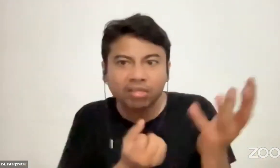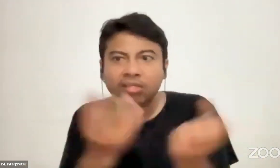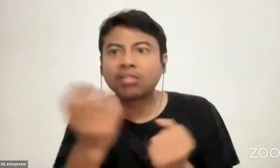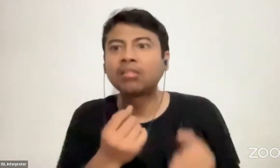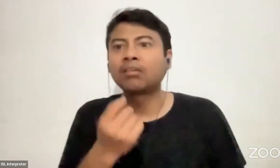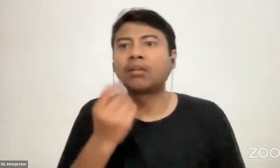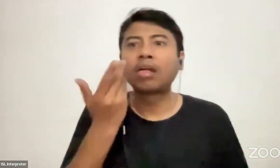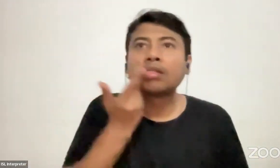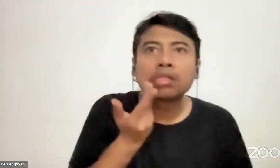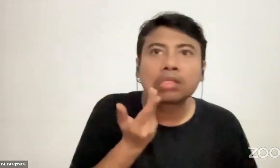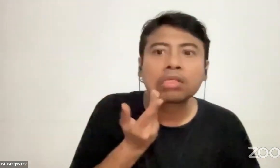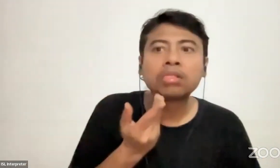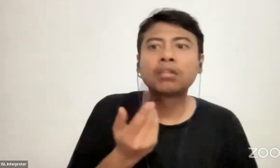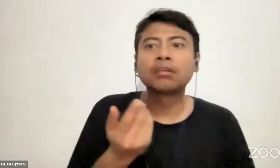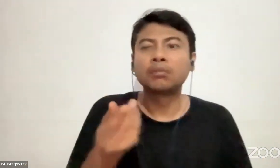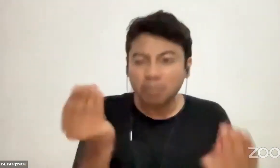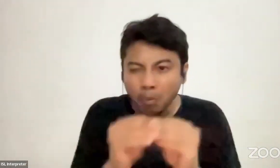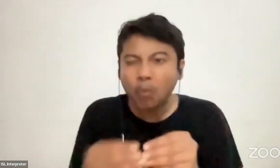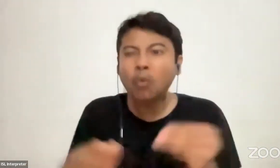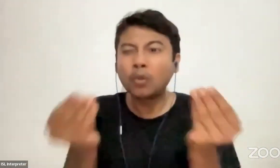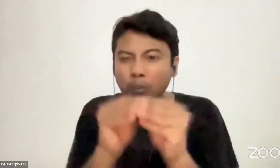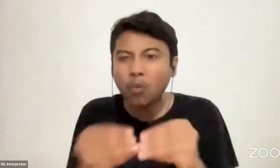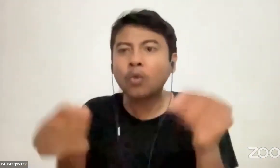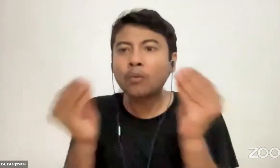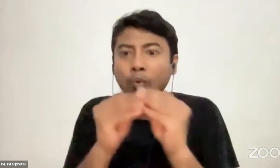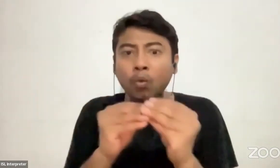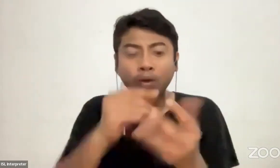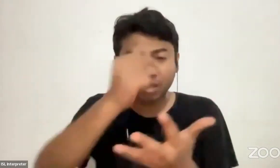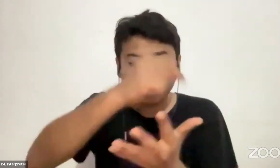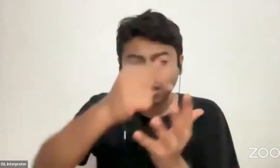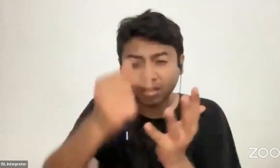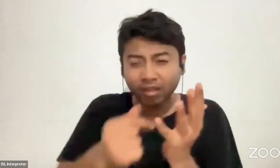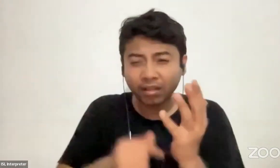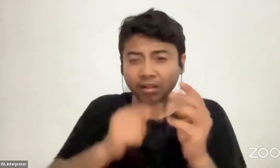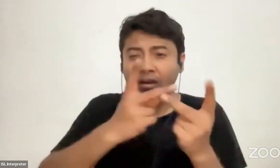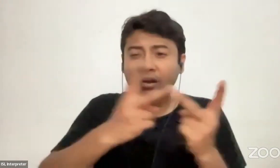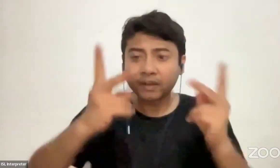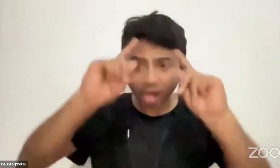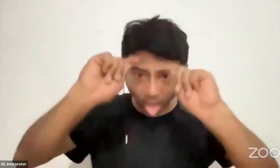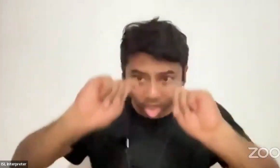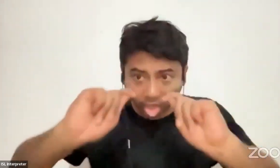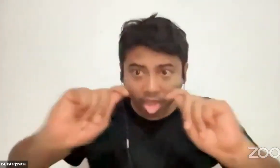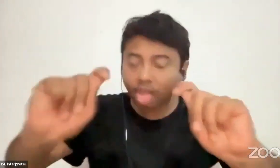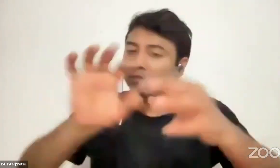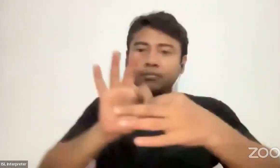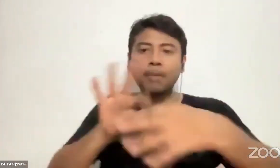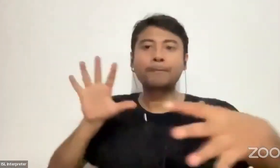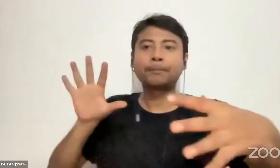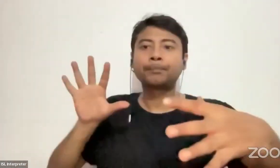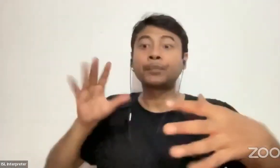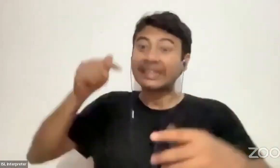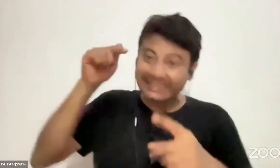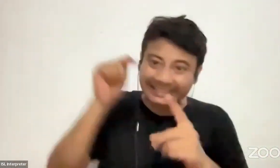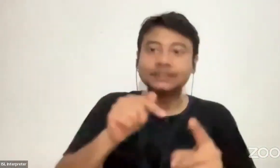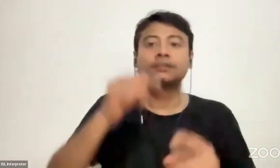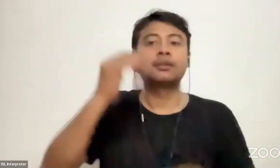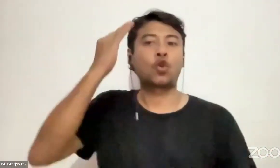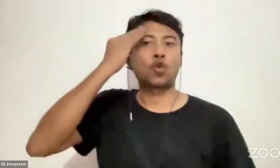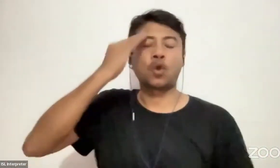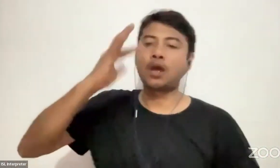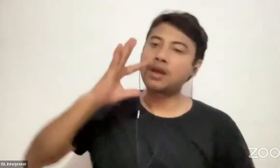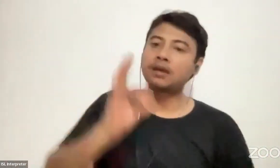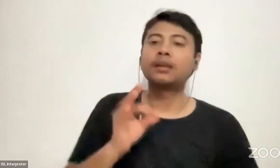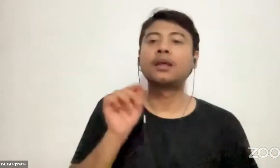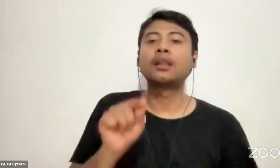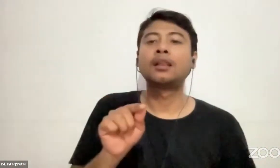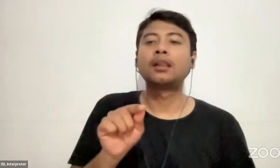मद मत्सर आदि जो 6 अनर्थ हैं इनसे मुक्त हो जाए, और अपने आप को किस रूप में जाने, मैं